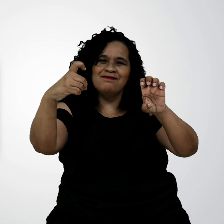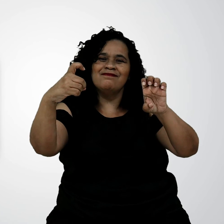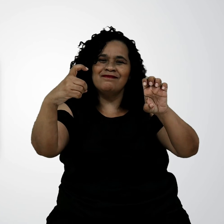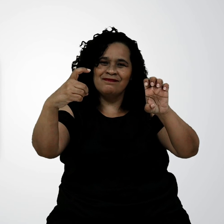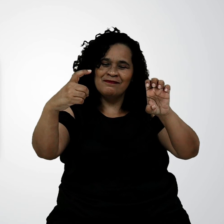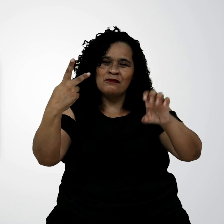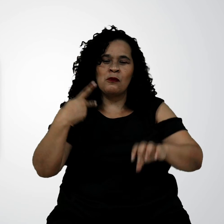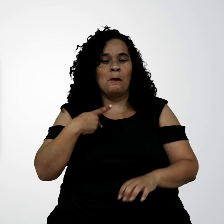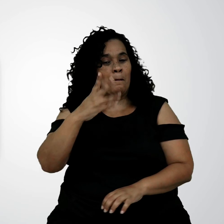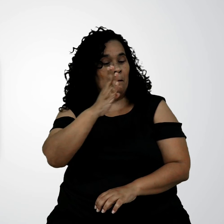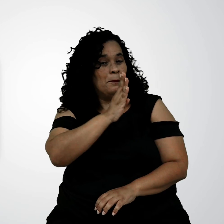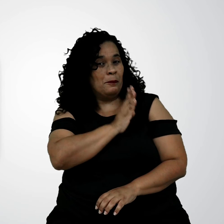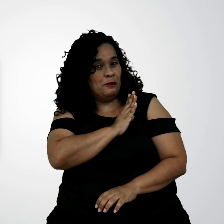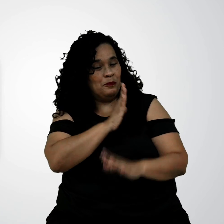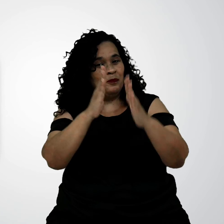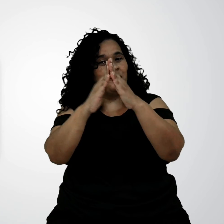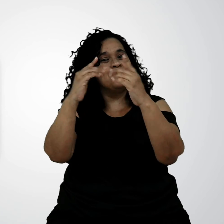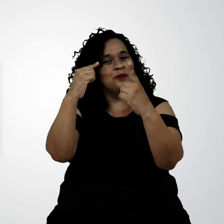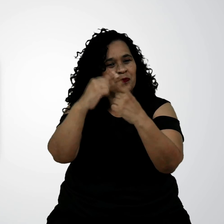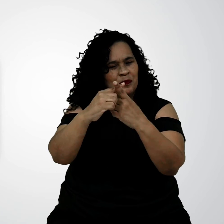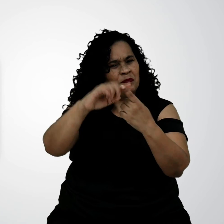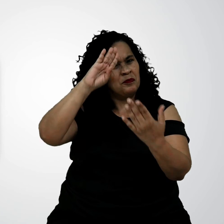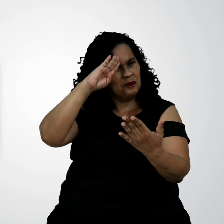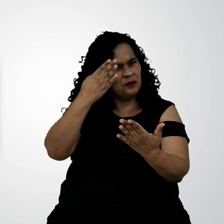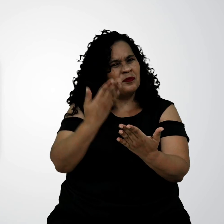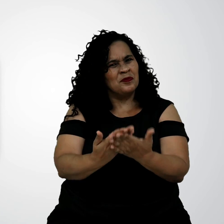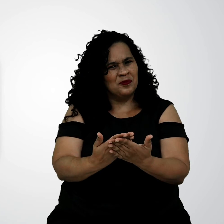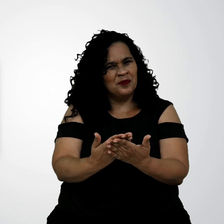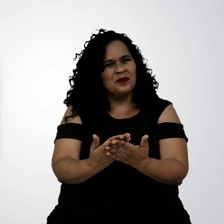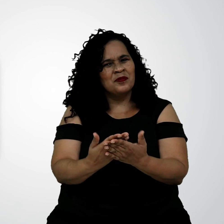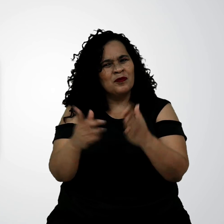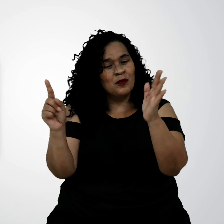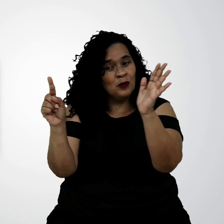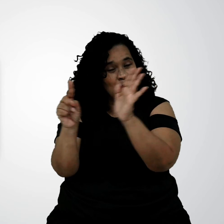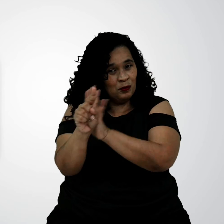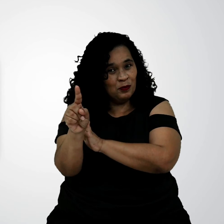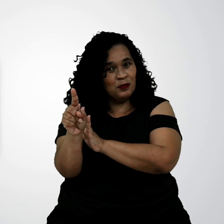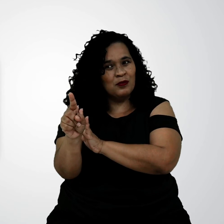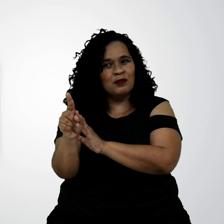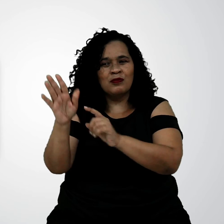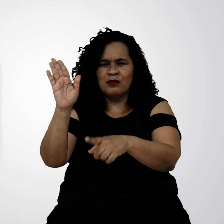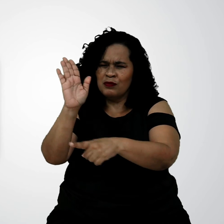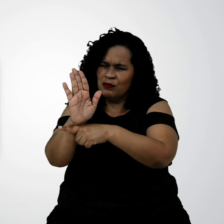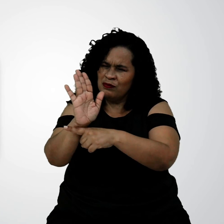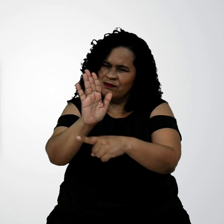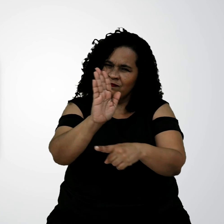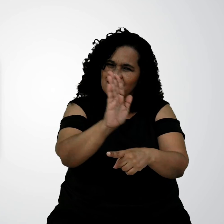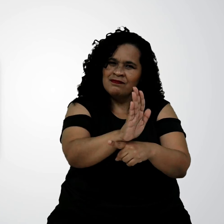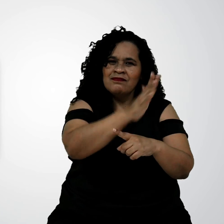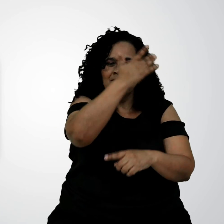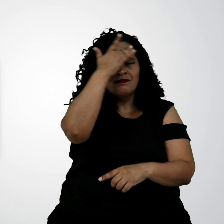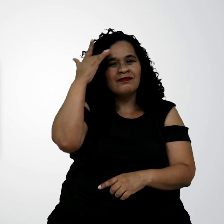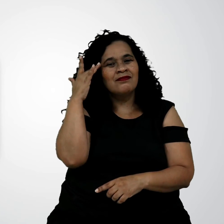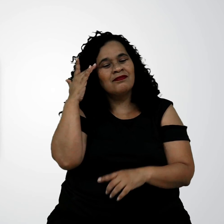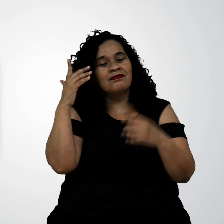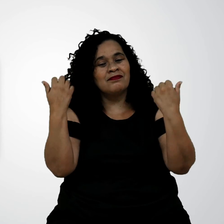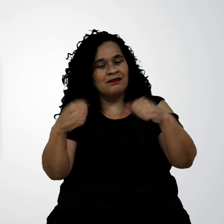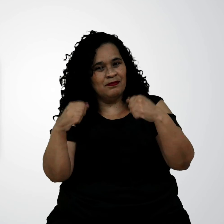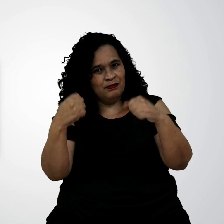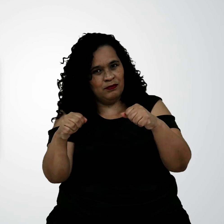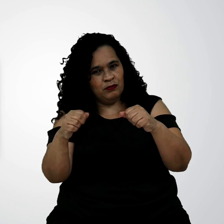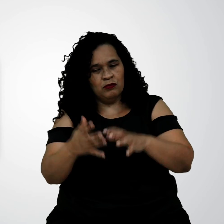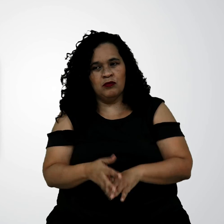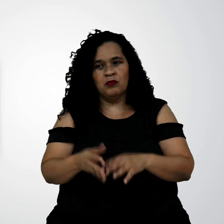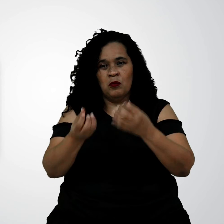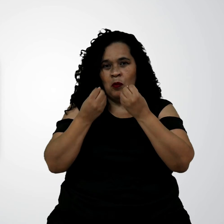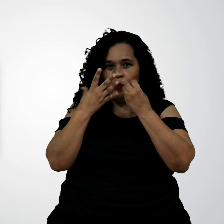da igreja, e acredito que o Valdério faz essa pergunta para ajudar realmente aqueles que precisam. Bom, Valdério, eu vou responder para